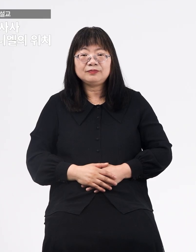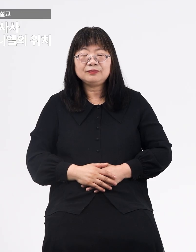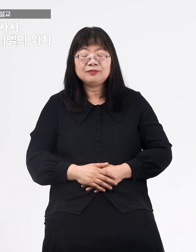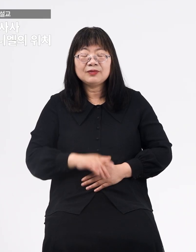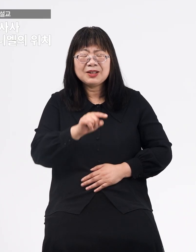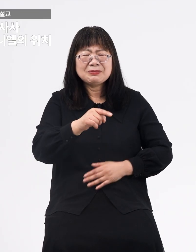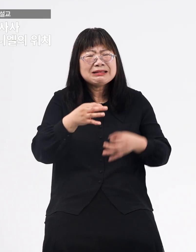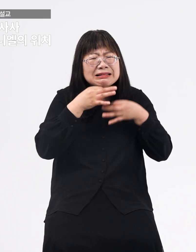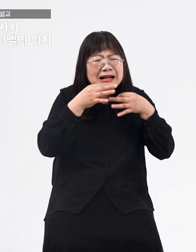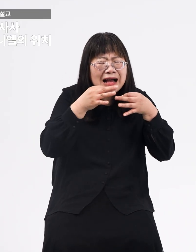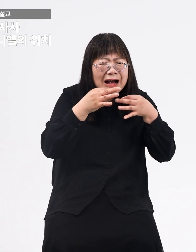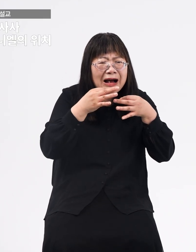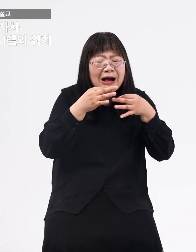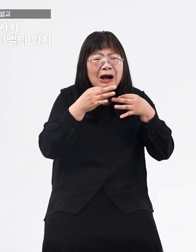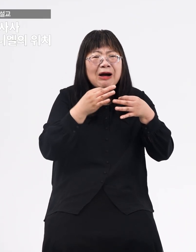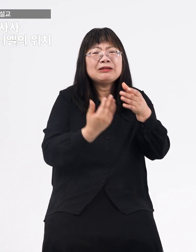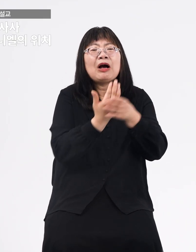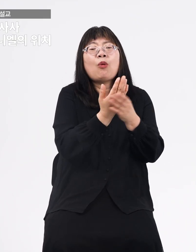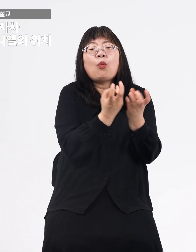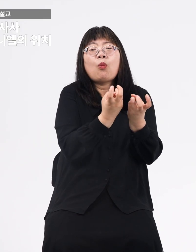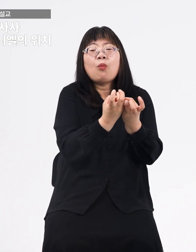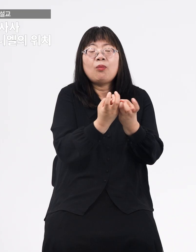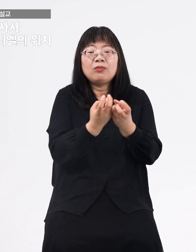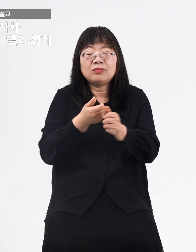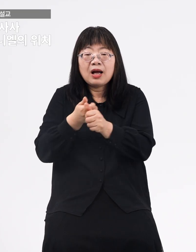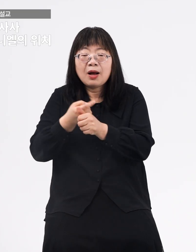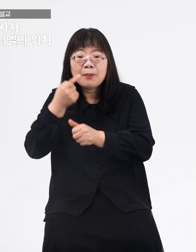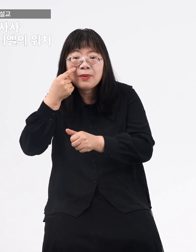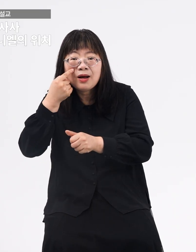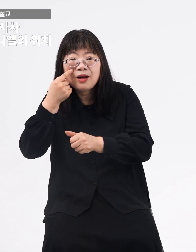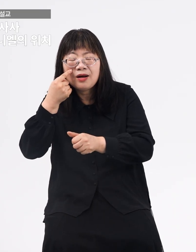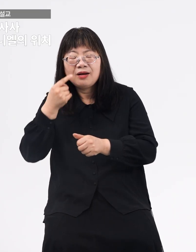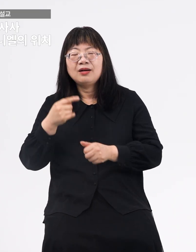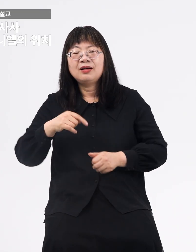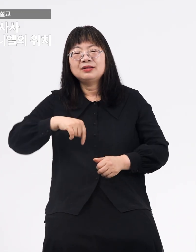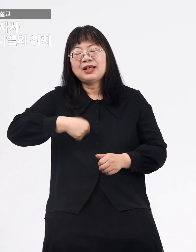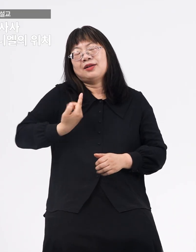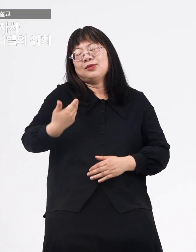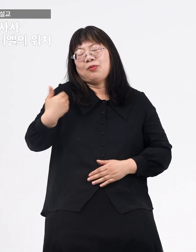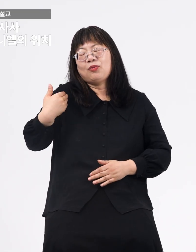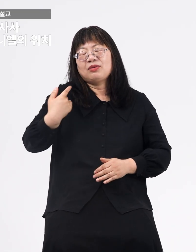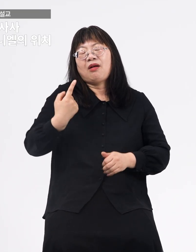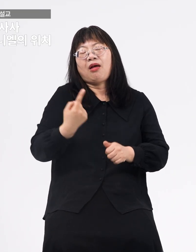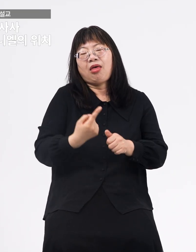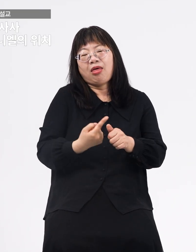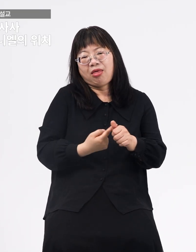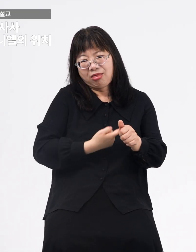어떻게 터져나왔죠? 따라서 합니다. 자기도 모르게.